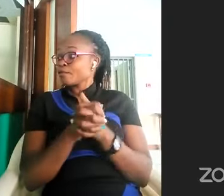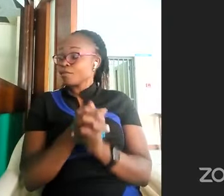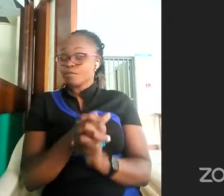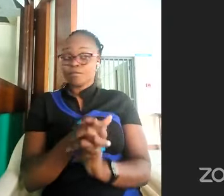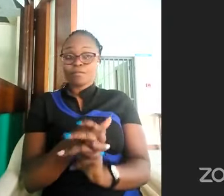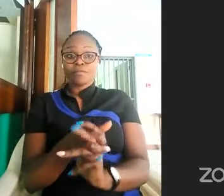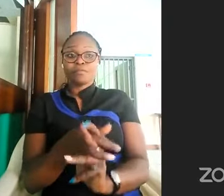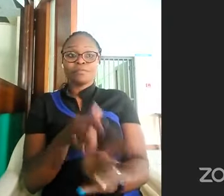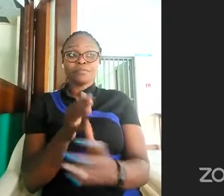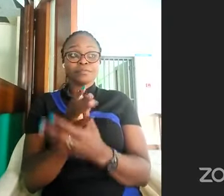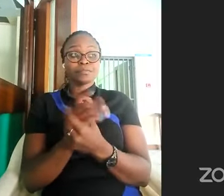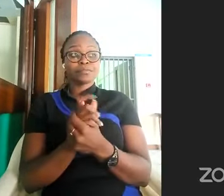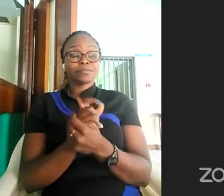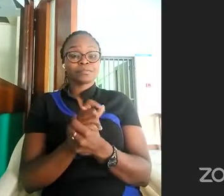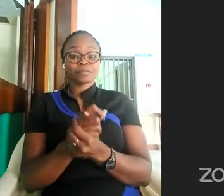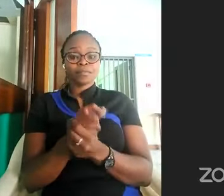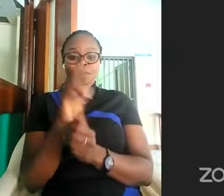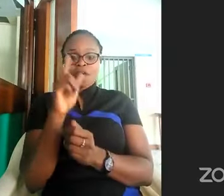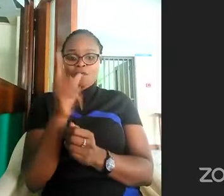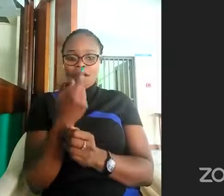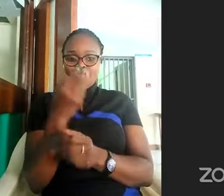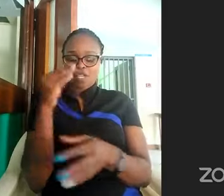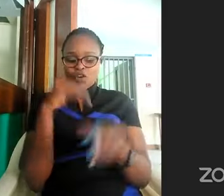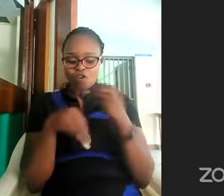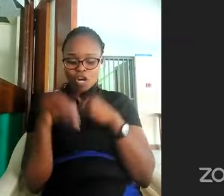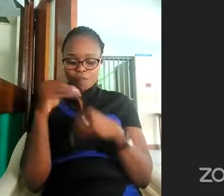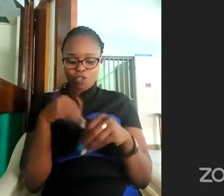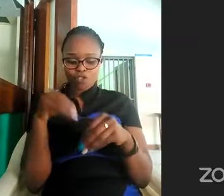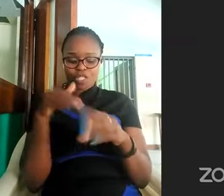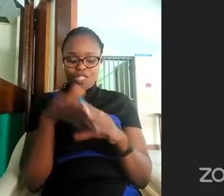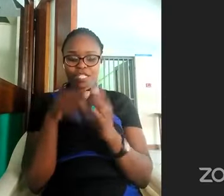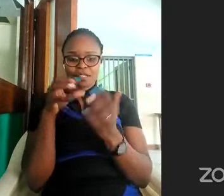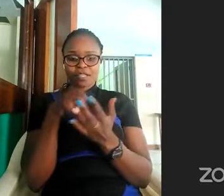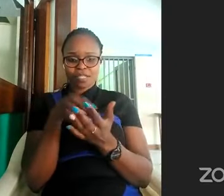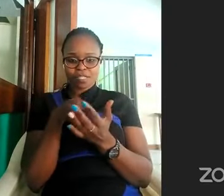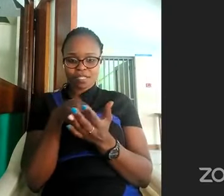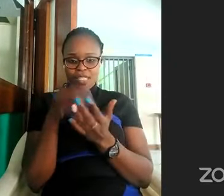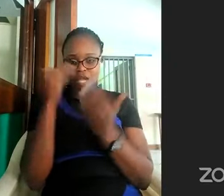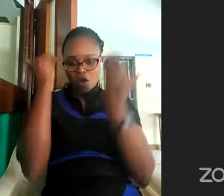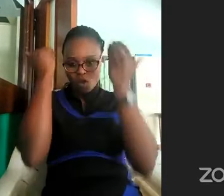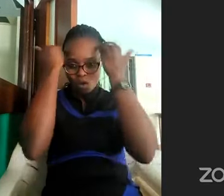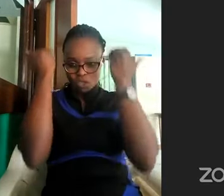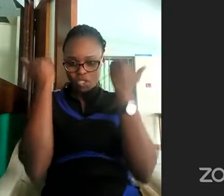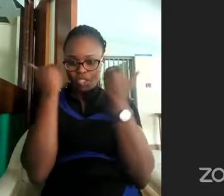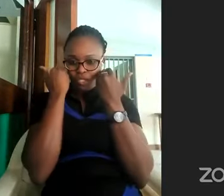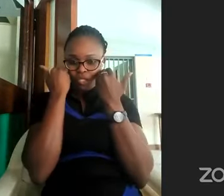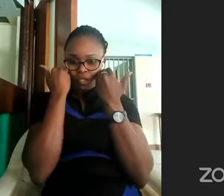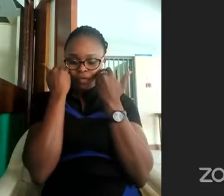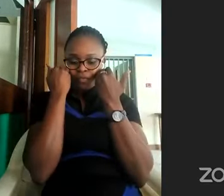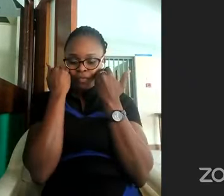Kwanza nitaanza na corruption ya kesi kwa kotini. Unafika mahali mwanamke